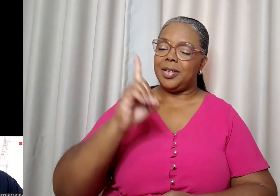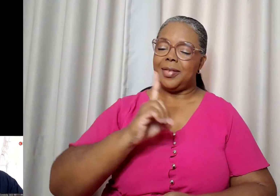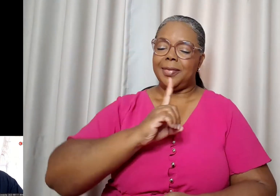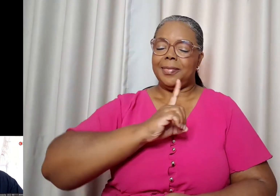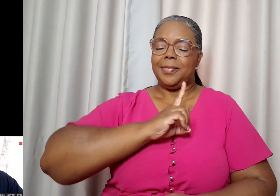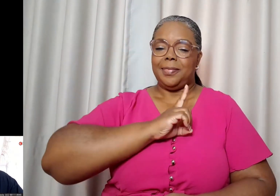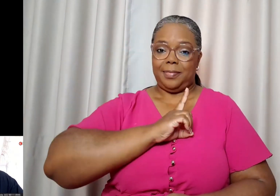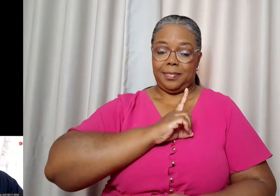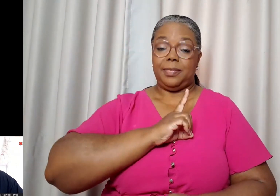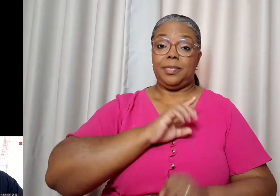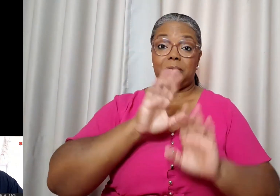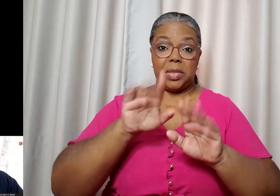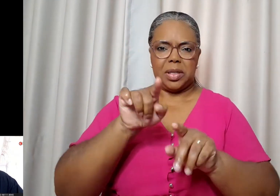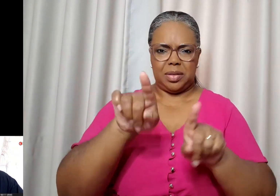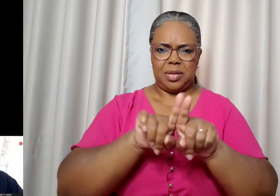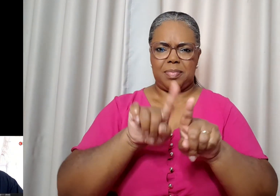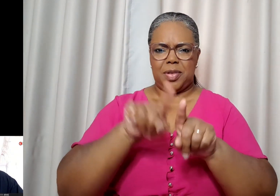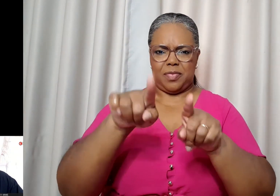ser pobre.